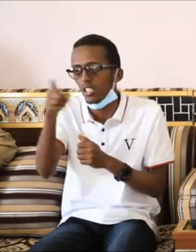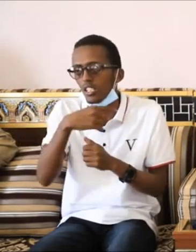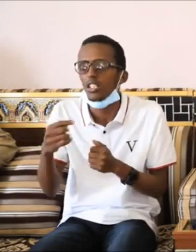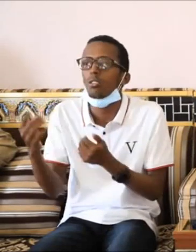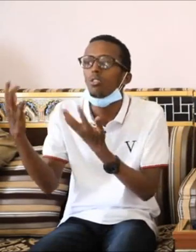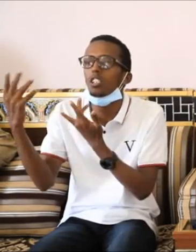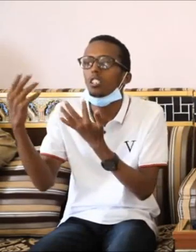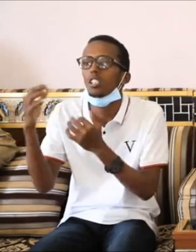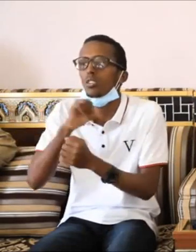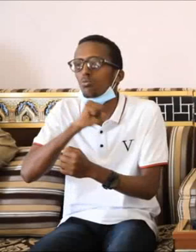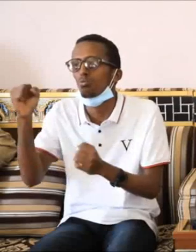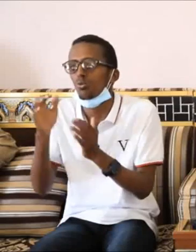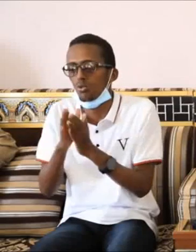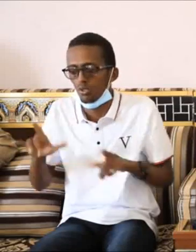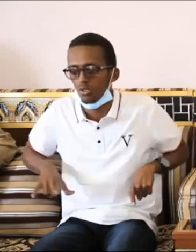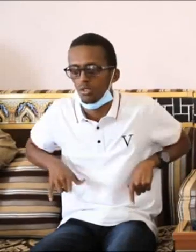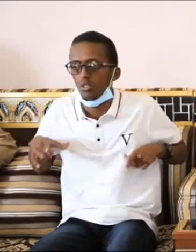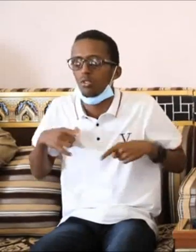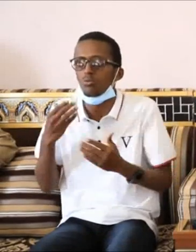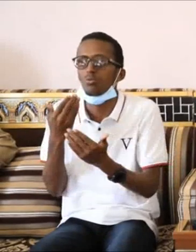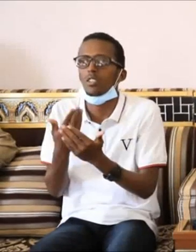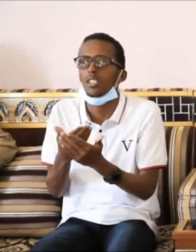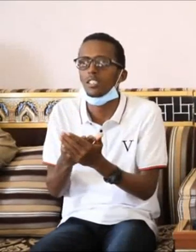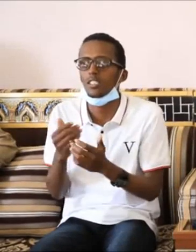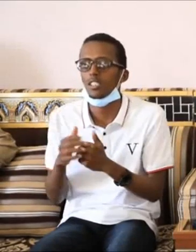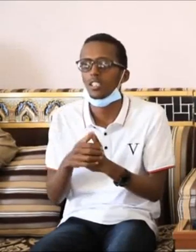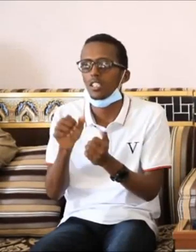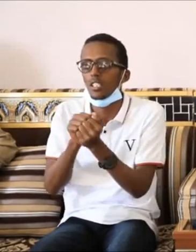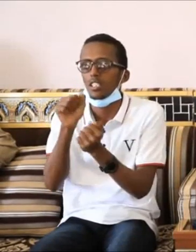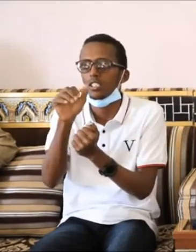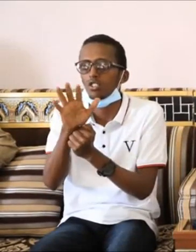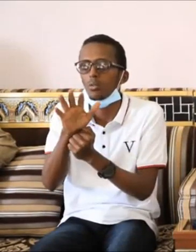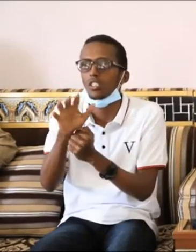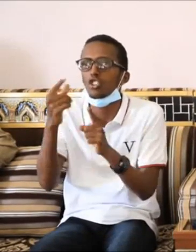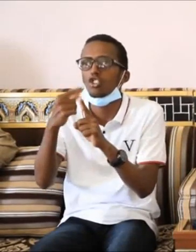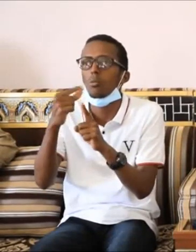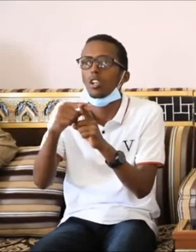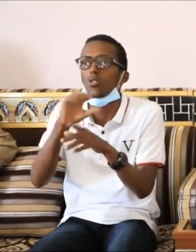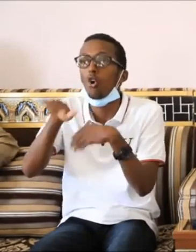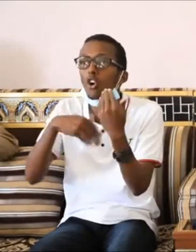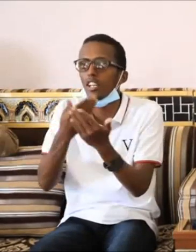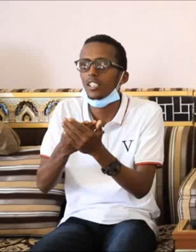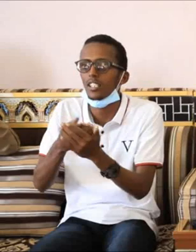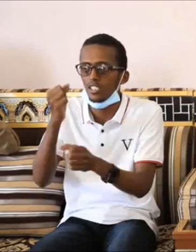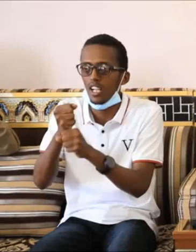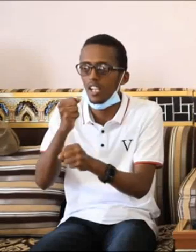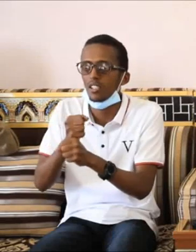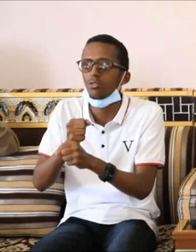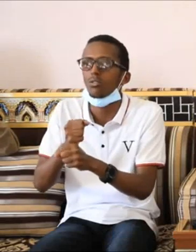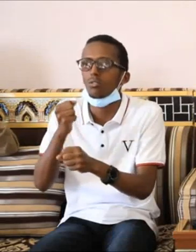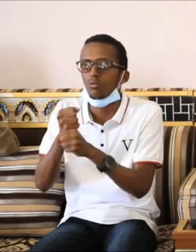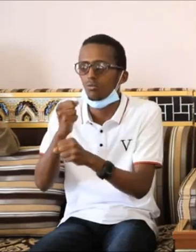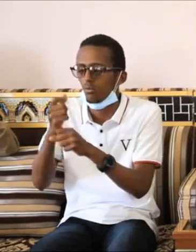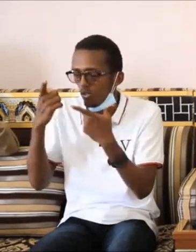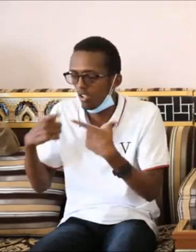iyo nolol wanaagsan 15-kii aad tiraahdeen waa goolada oo noo shaqaynaya waa lagin shaqaynaya kuwaana